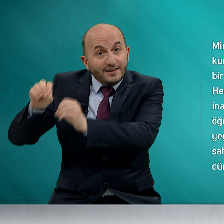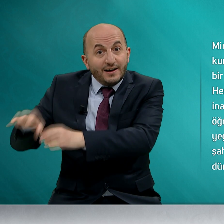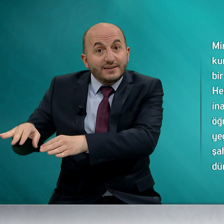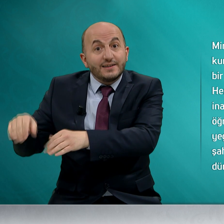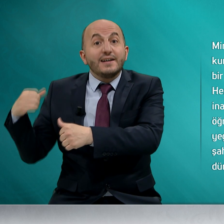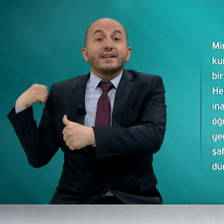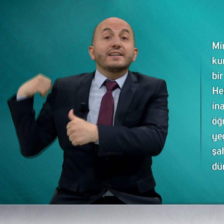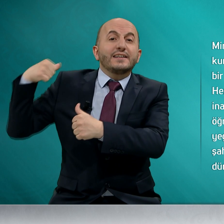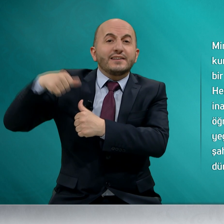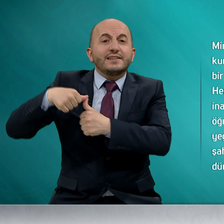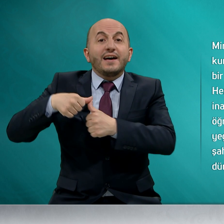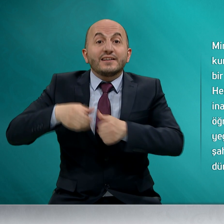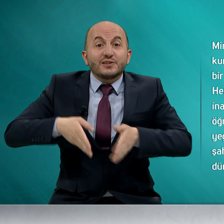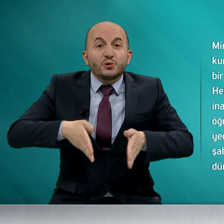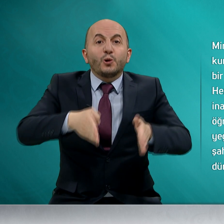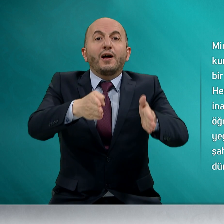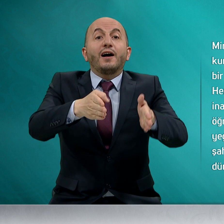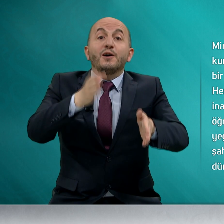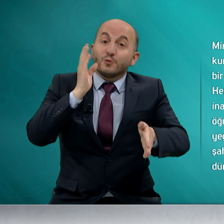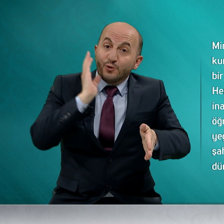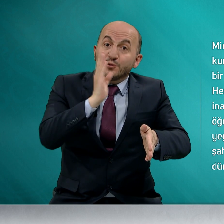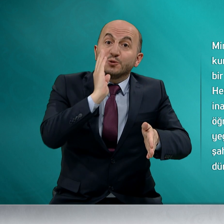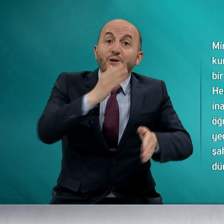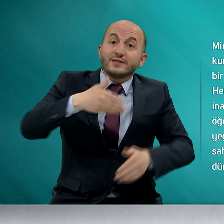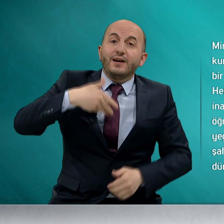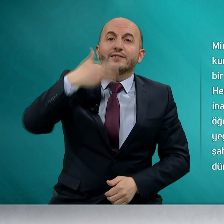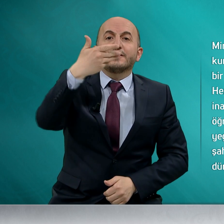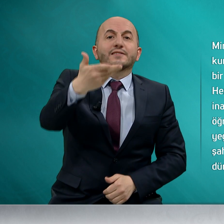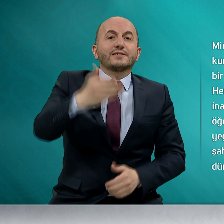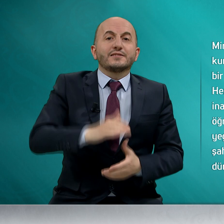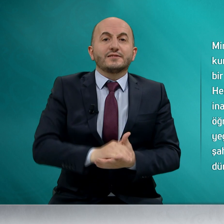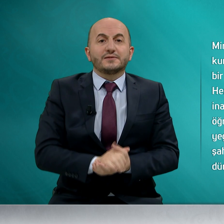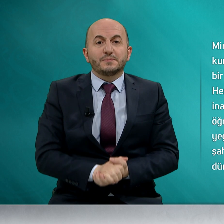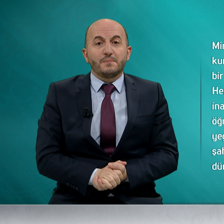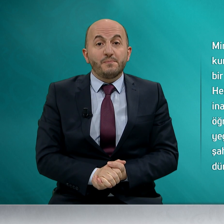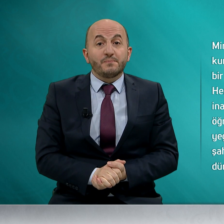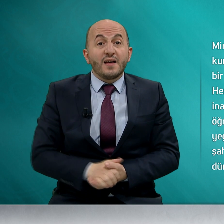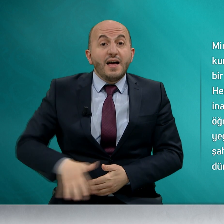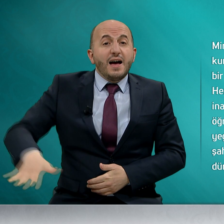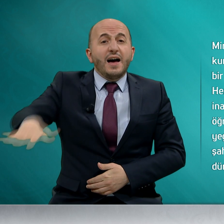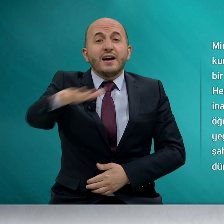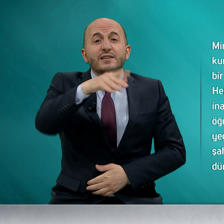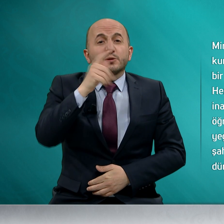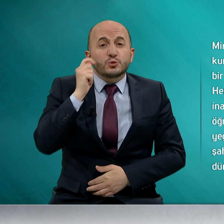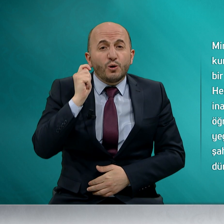bırakarak yeniden yola koyulmayı anlatır. Her